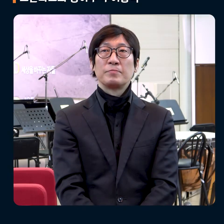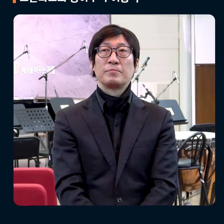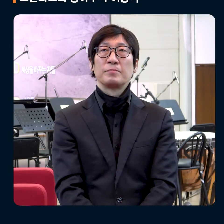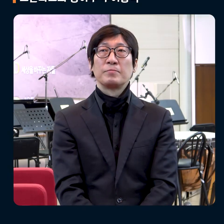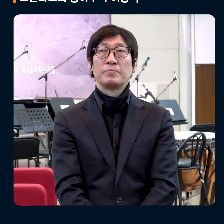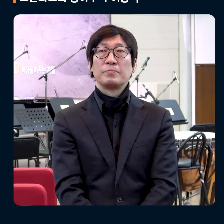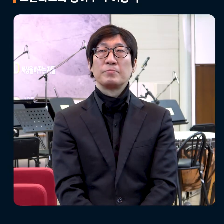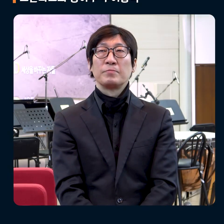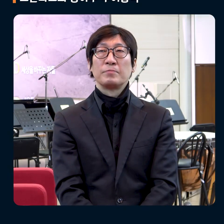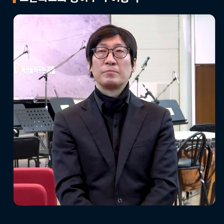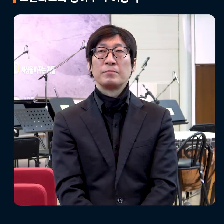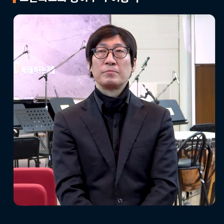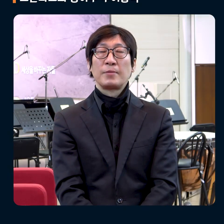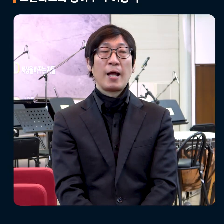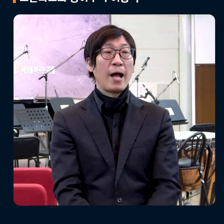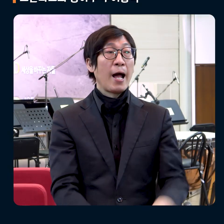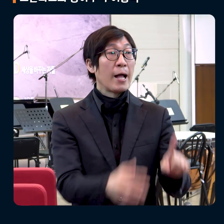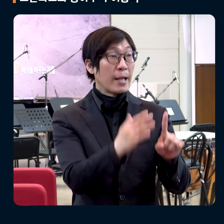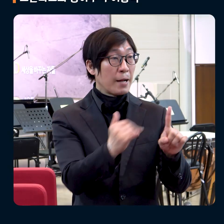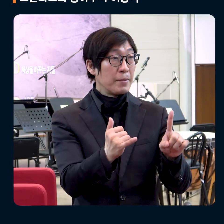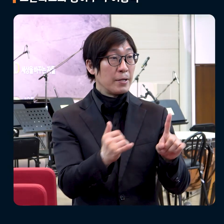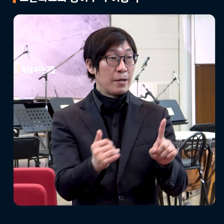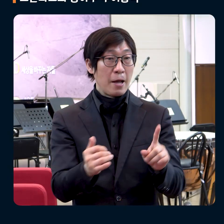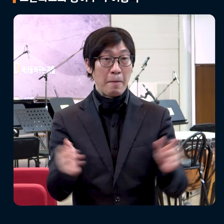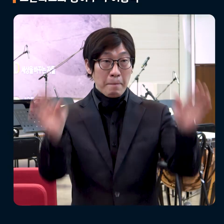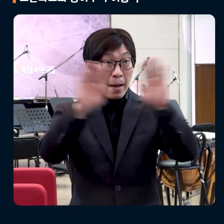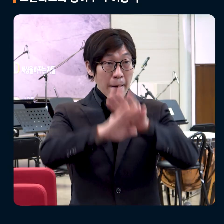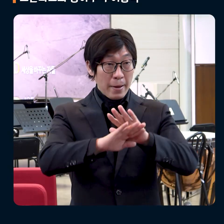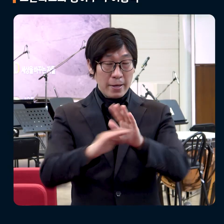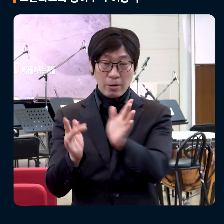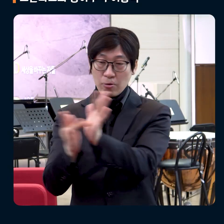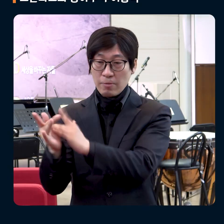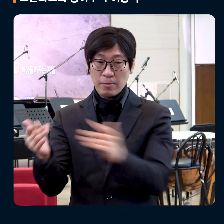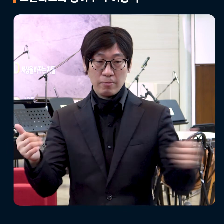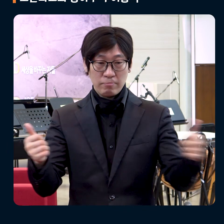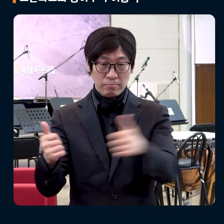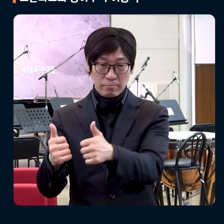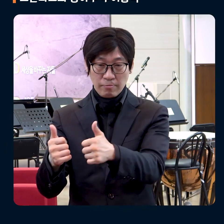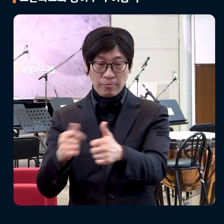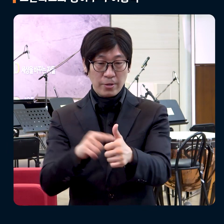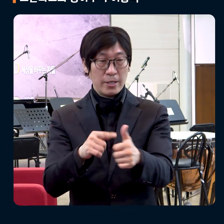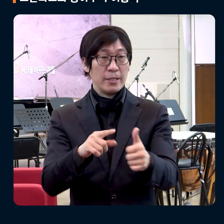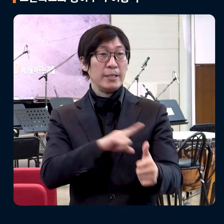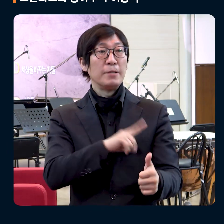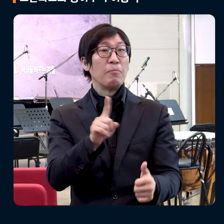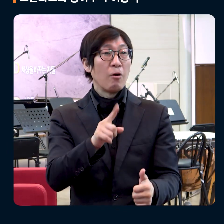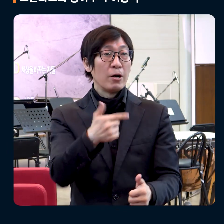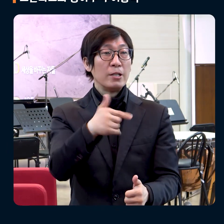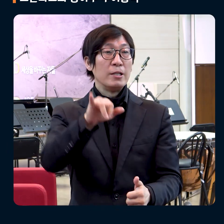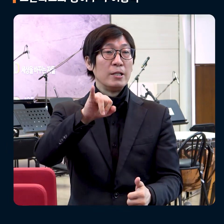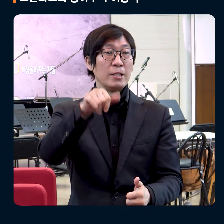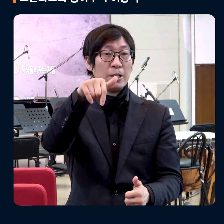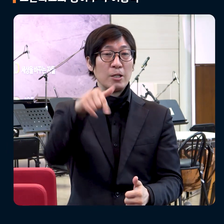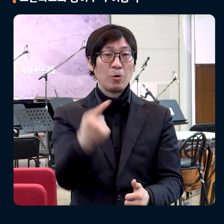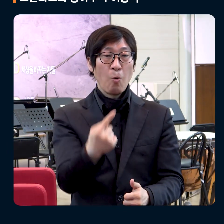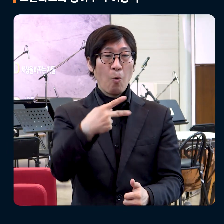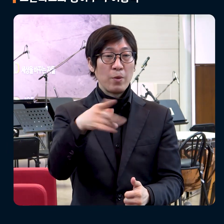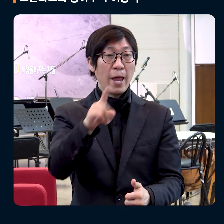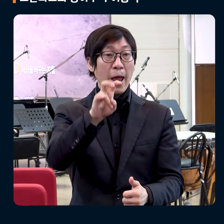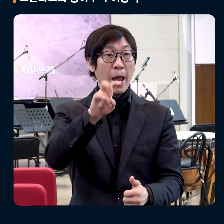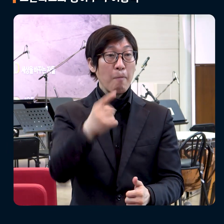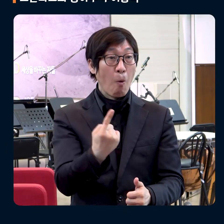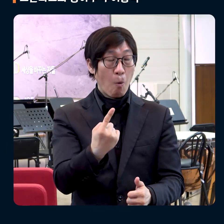한 사람이 밤에 예수님을 찾아옵니다. 우리가 잘 아는 것처럼 그 사람은 이름은 니고데모입니다. 니고데모는